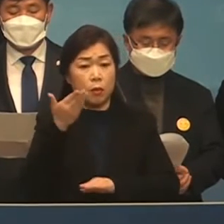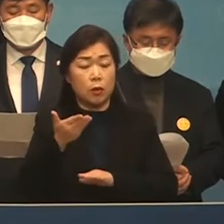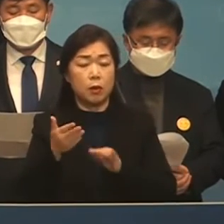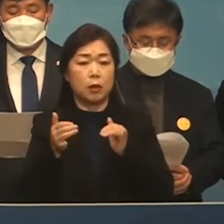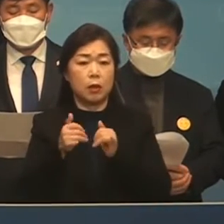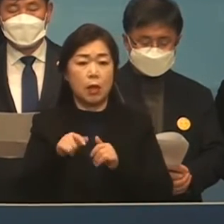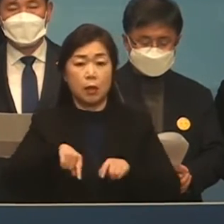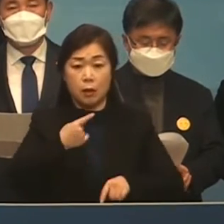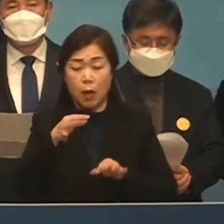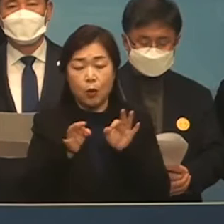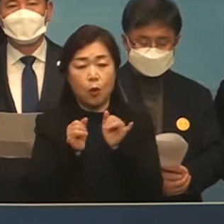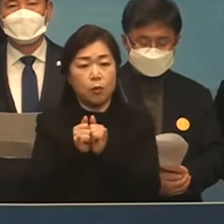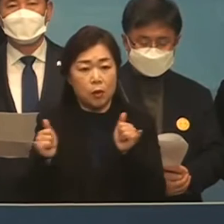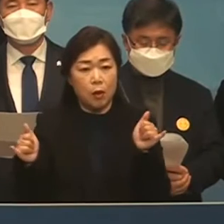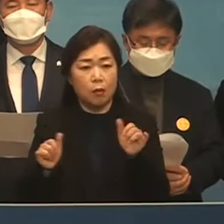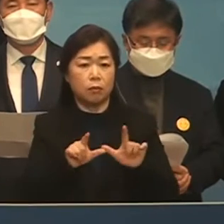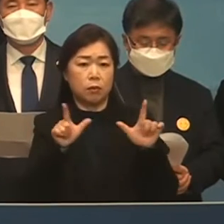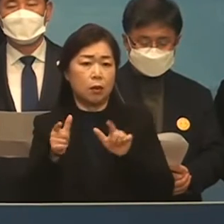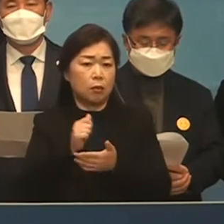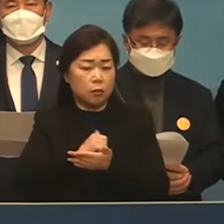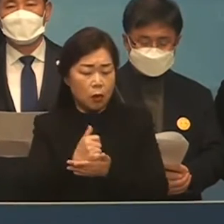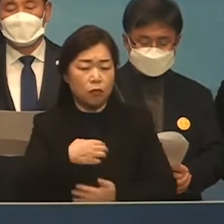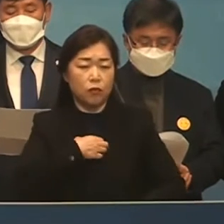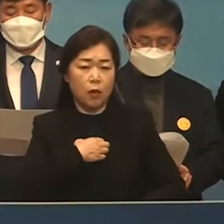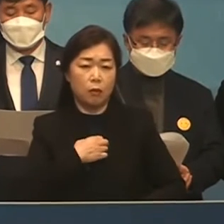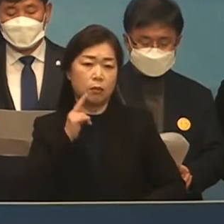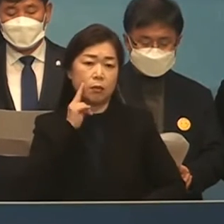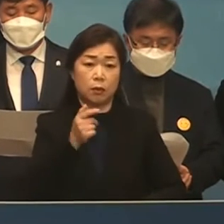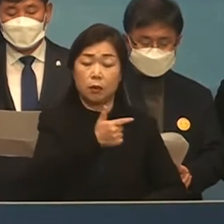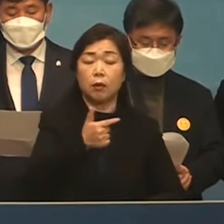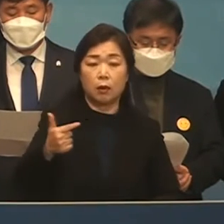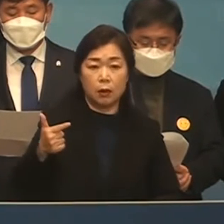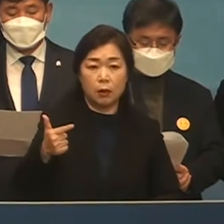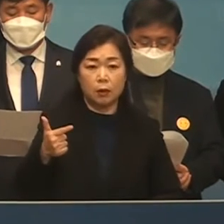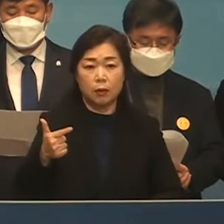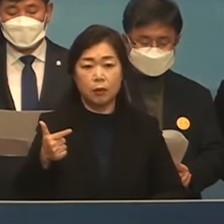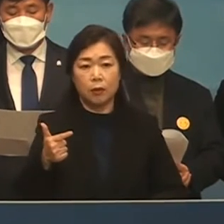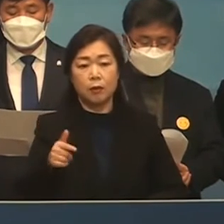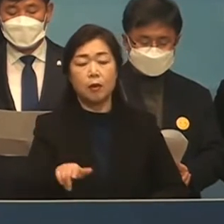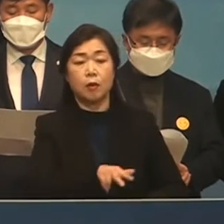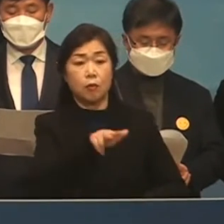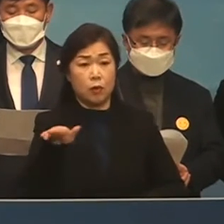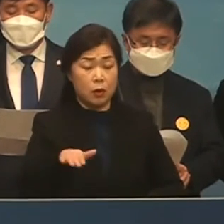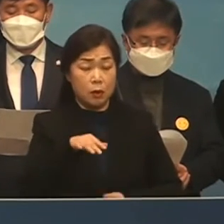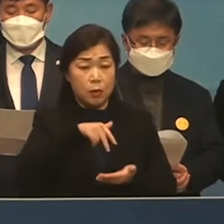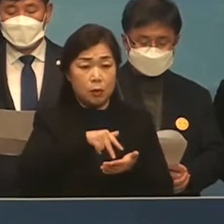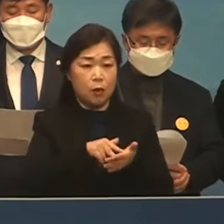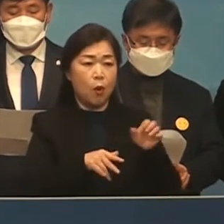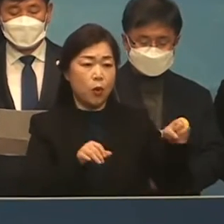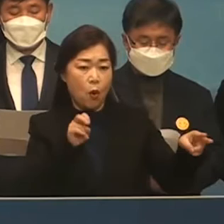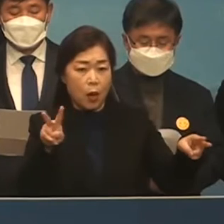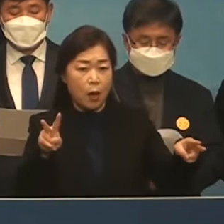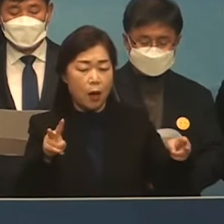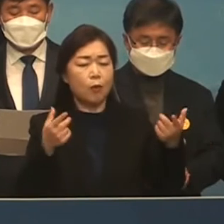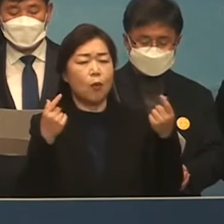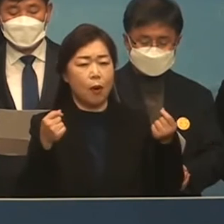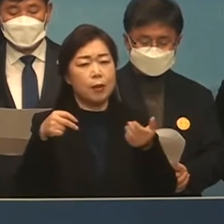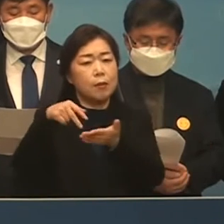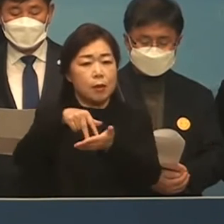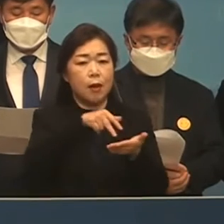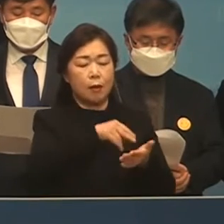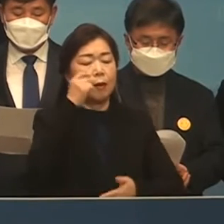자영업 소상공인의 생존이 심각한 위협을 받게 될 것이라는 것은 여야 정치권 모두의